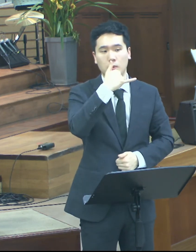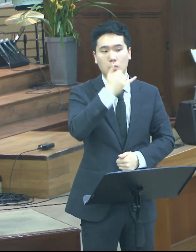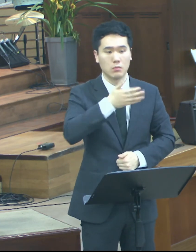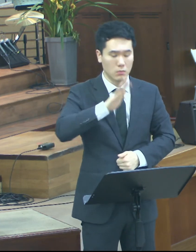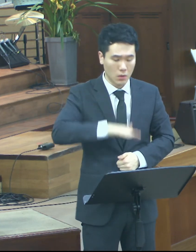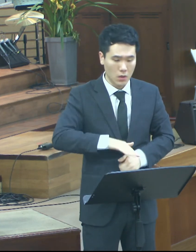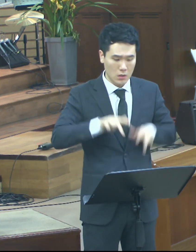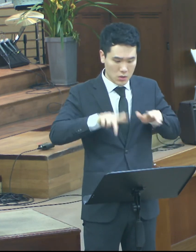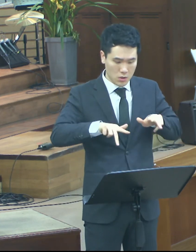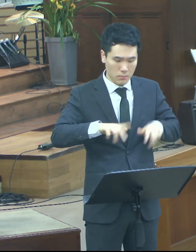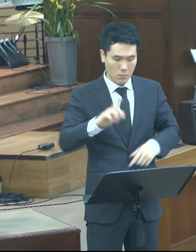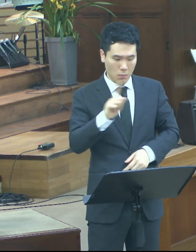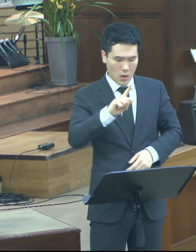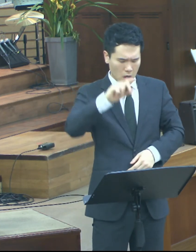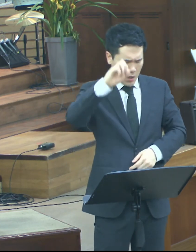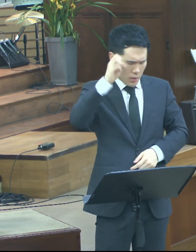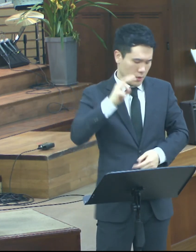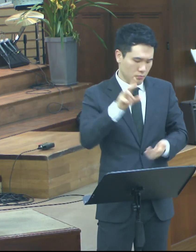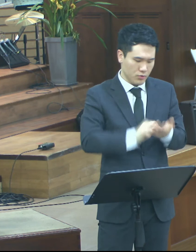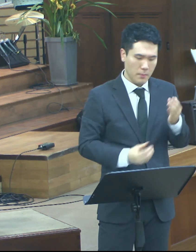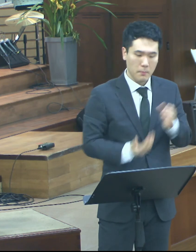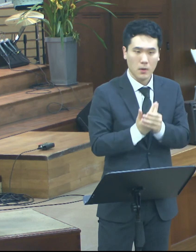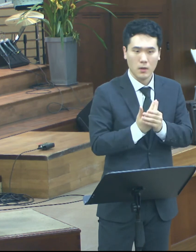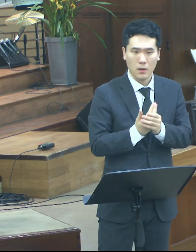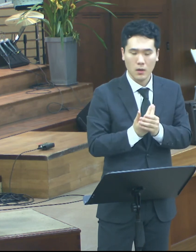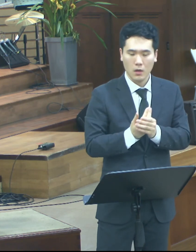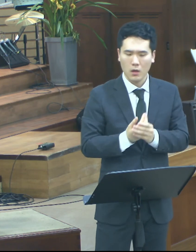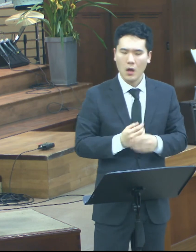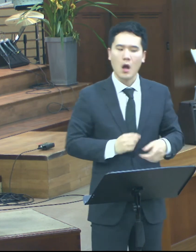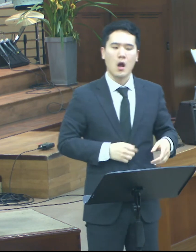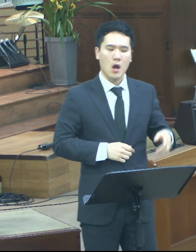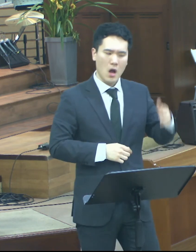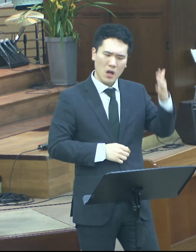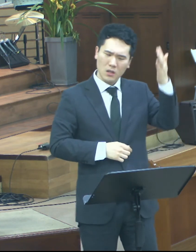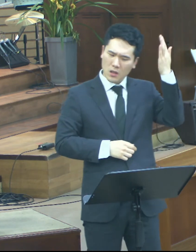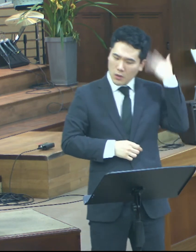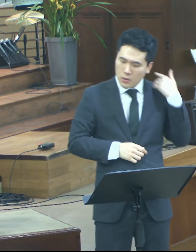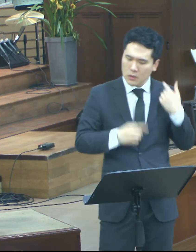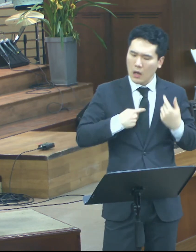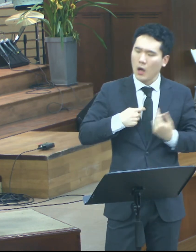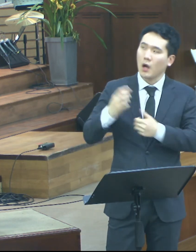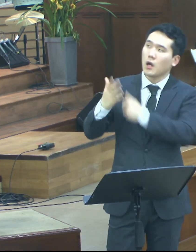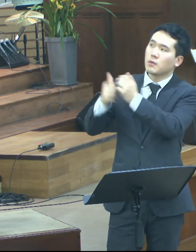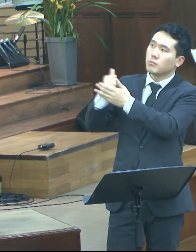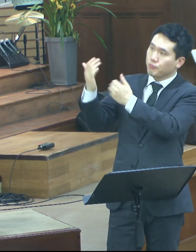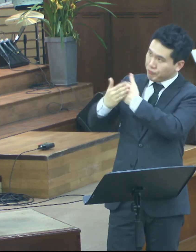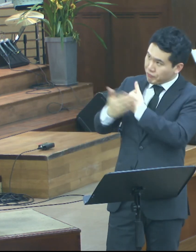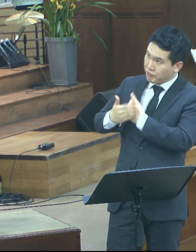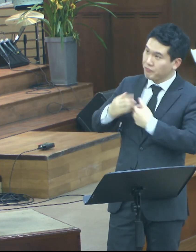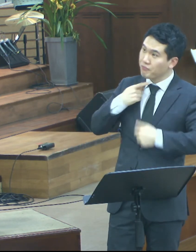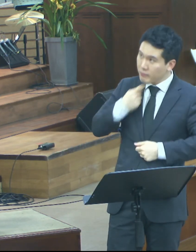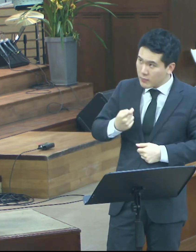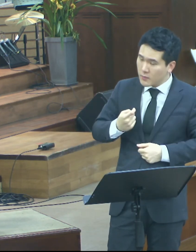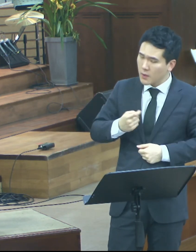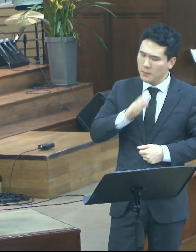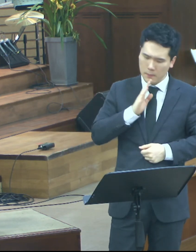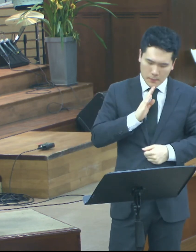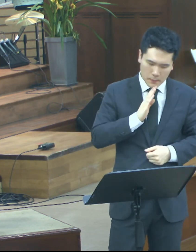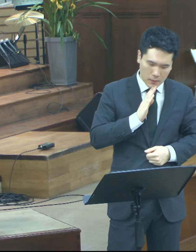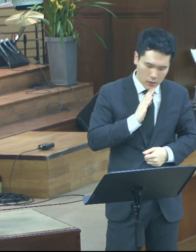떨어졌어요. 근데 기억한다는 것은 과거에 그 나를 도와준 사건과 지금 내가 당한 어려움을 연결할 수